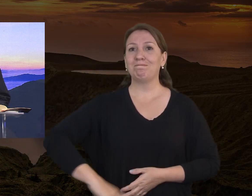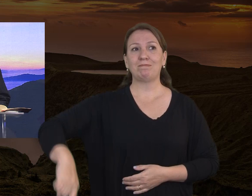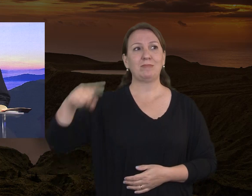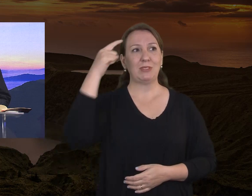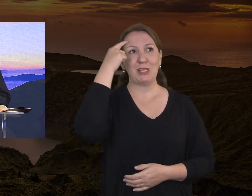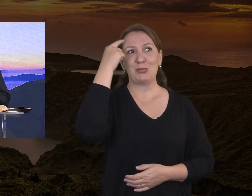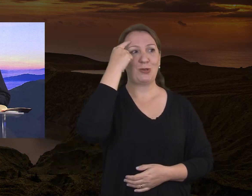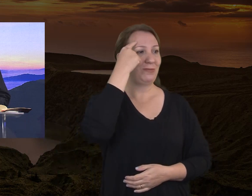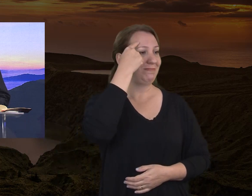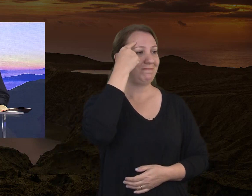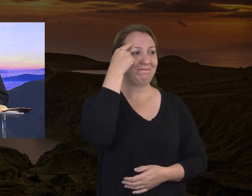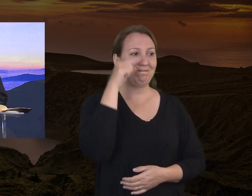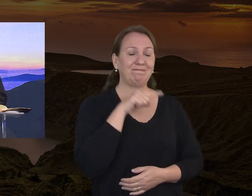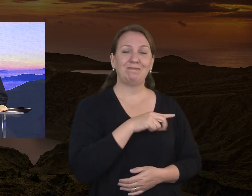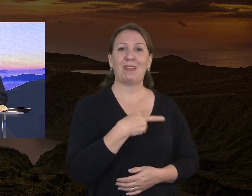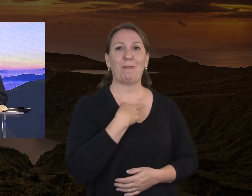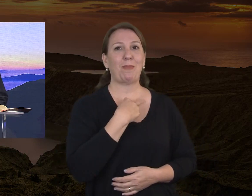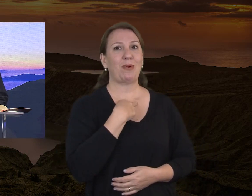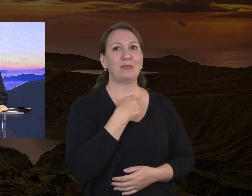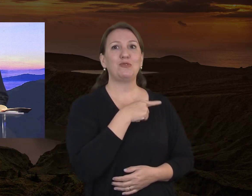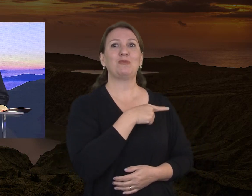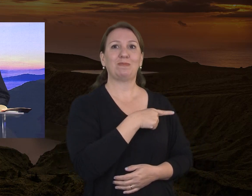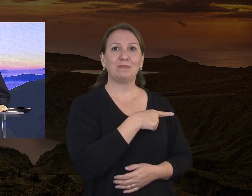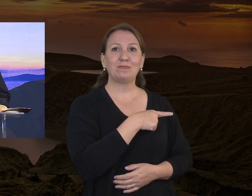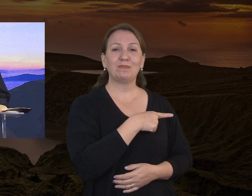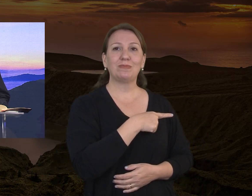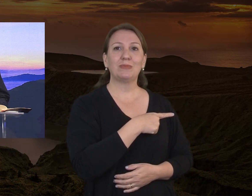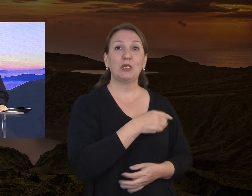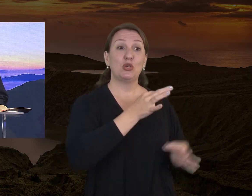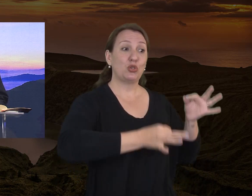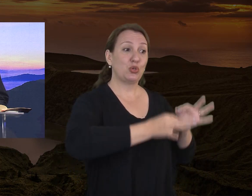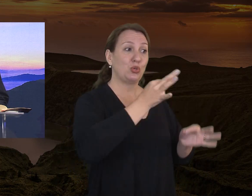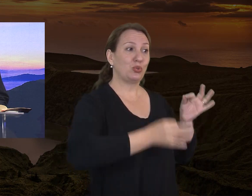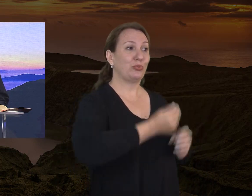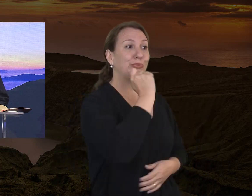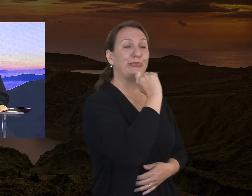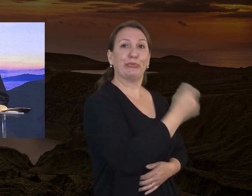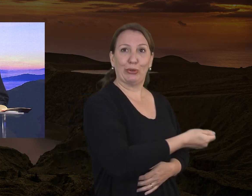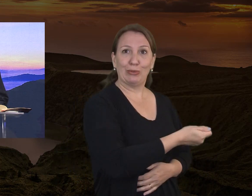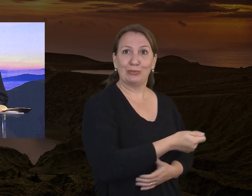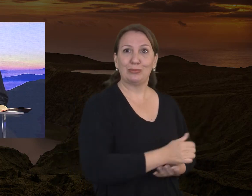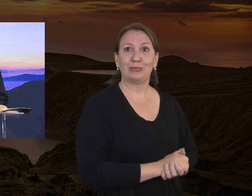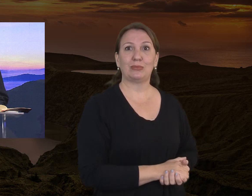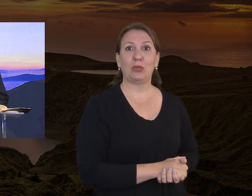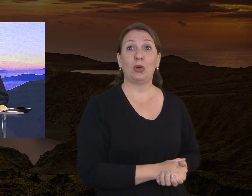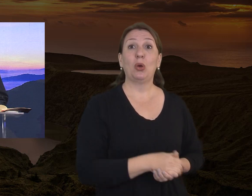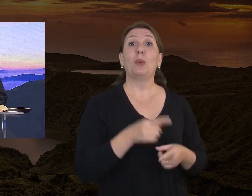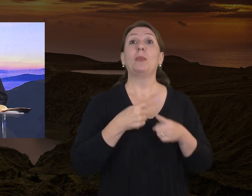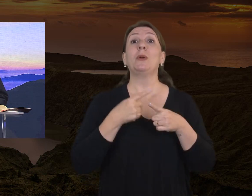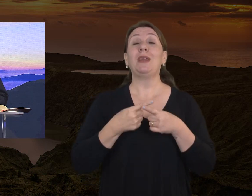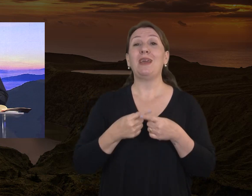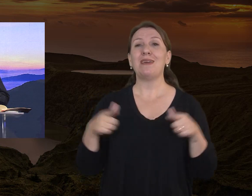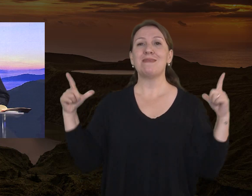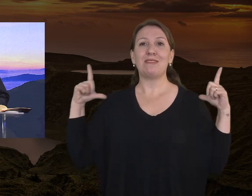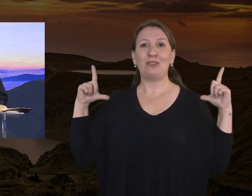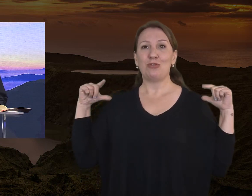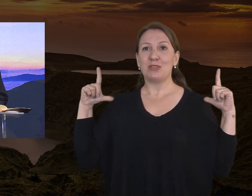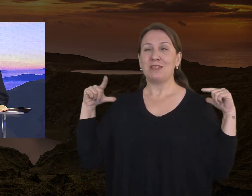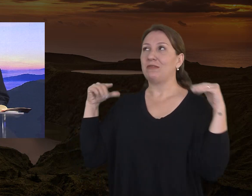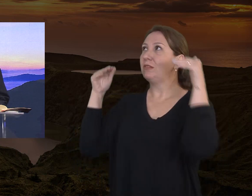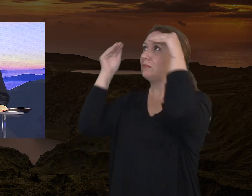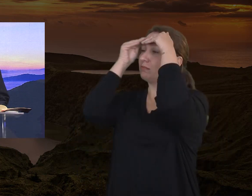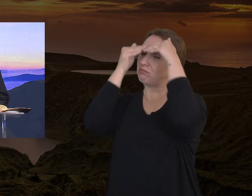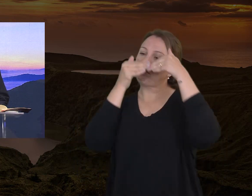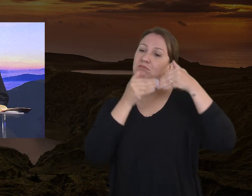alternativa senão lançá-lo para a terra, porque Deus não podia tolerar tal insubordinação à sua